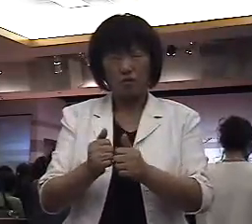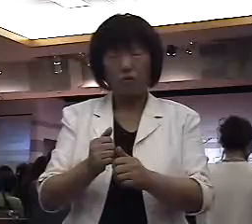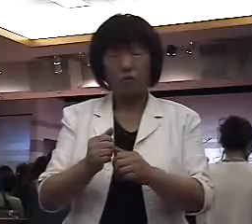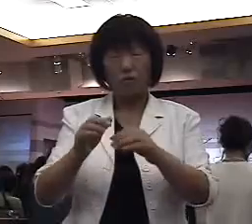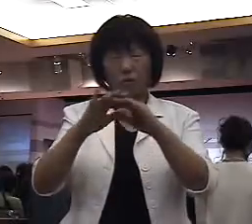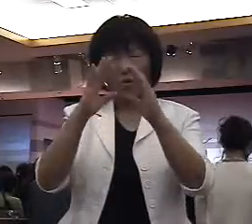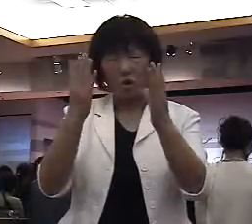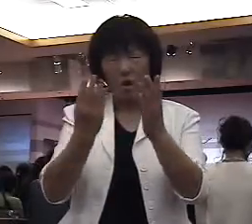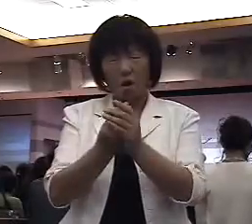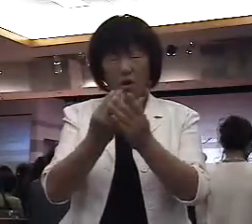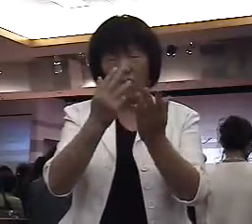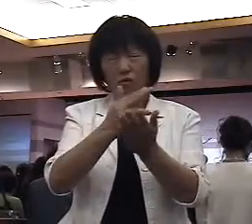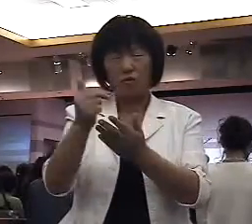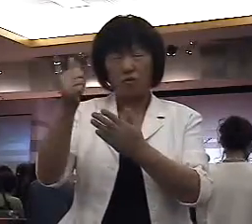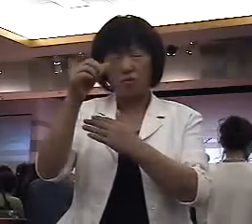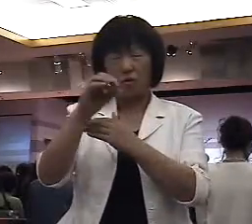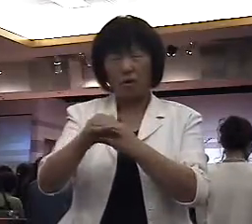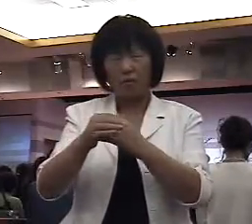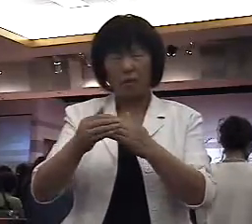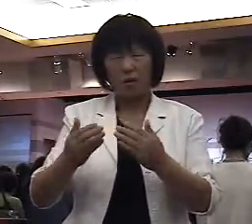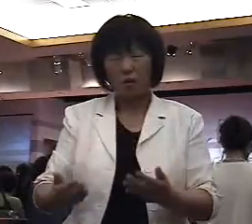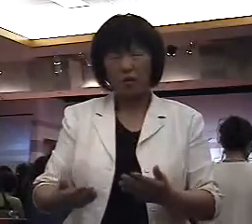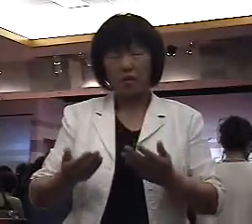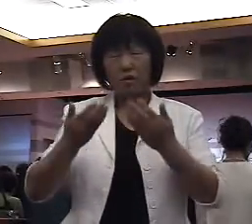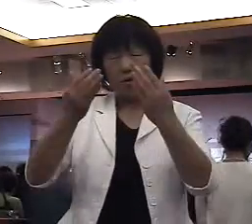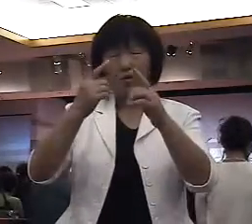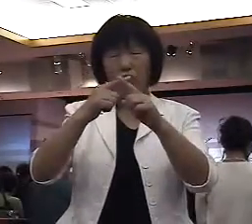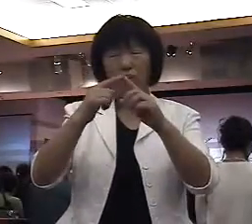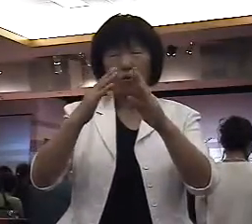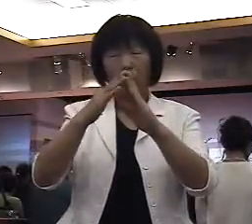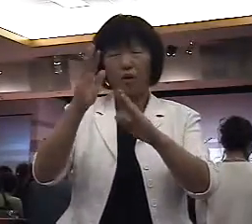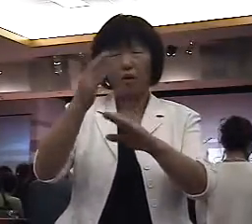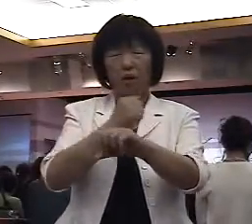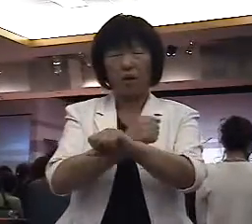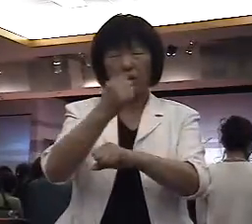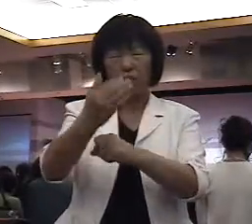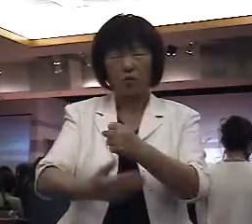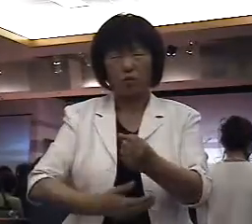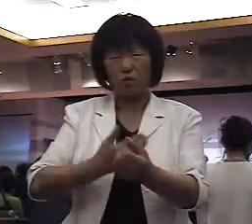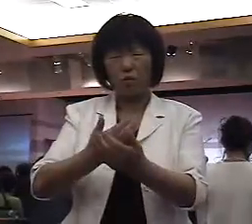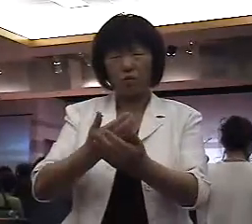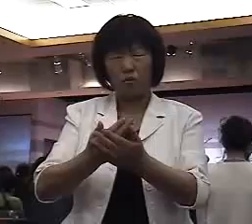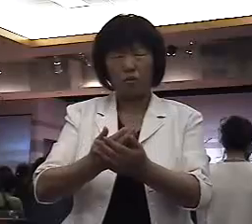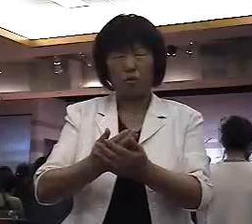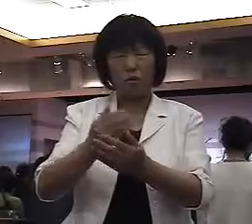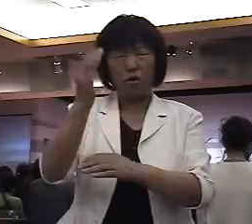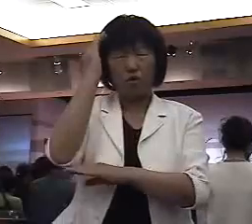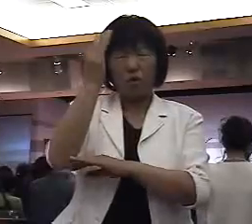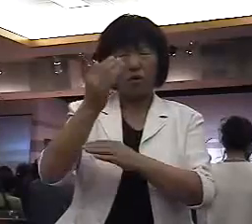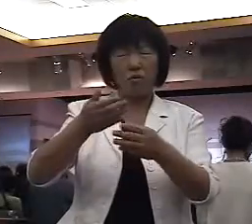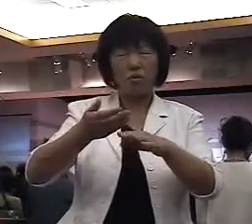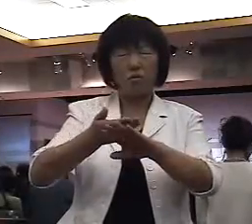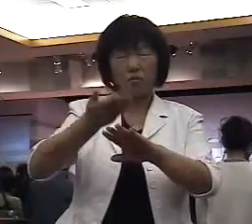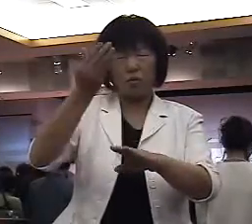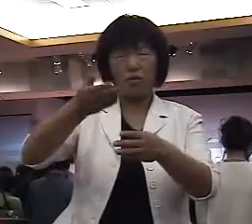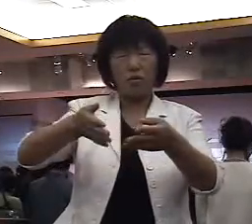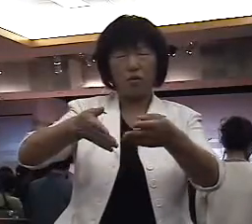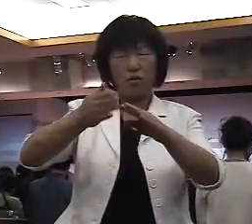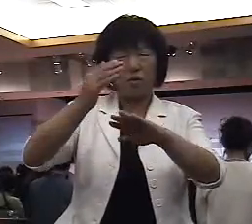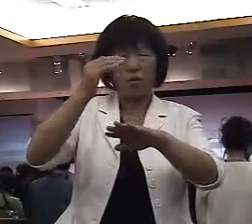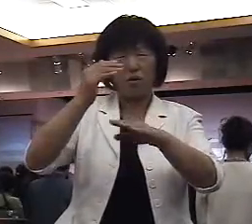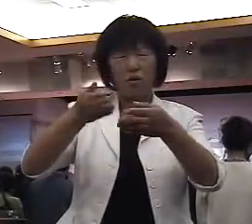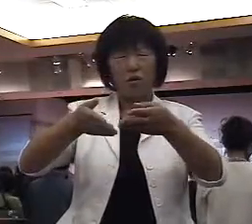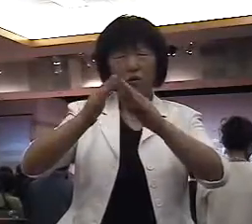세계에 있는 교회들을 주님 앞에 올려드립니다. 하나님, 주님께서 세워주시고 오직 말씀 위에 세워주시고